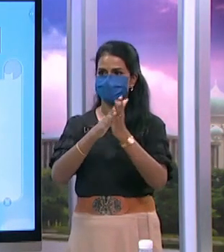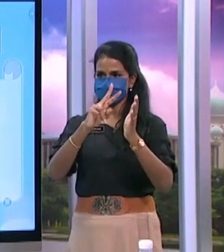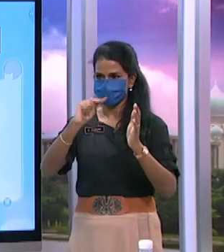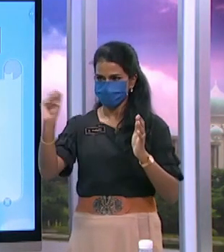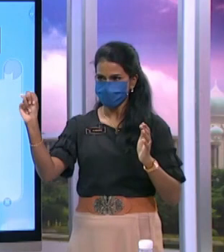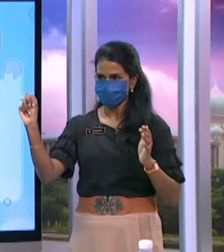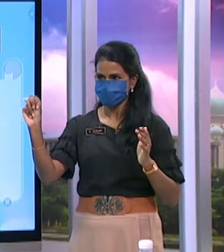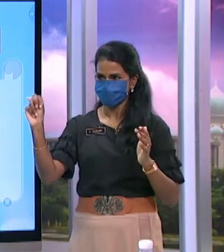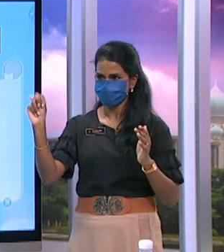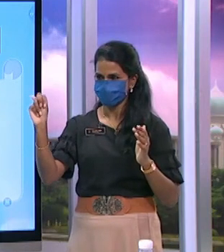Kerajinan.